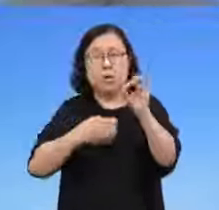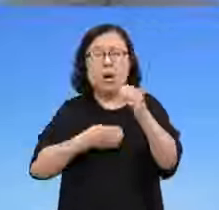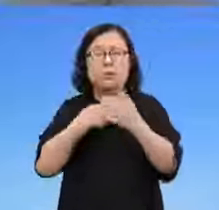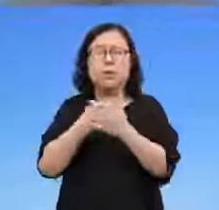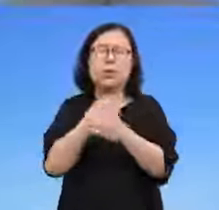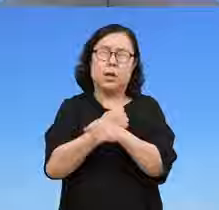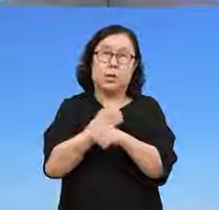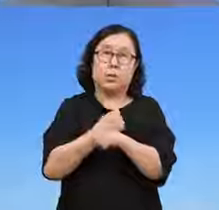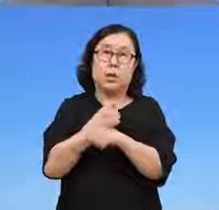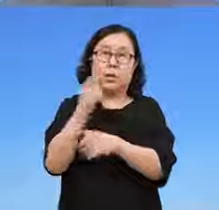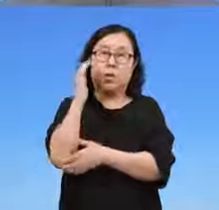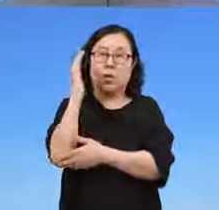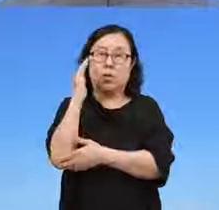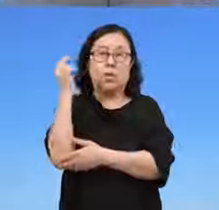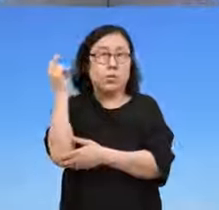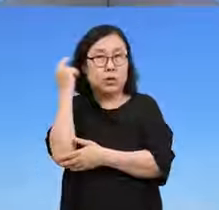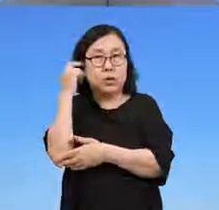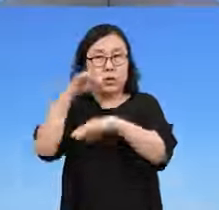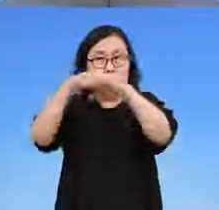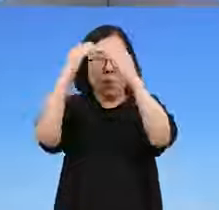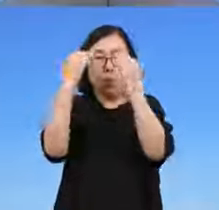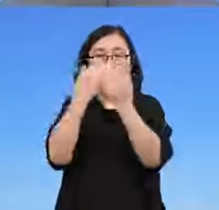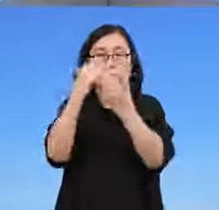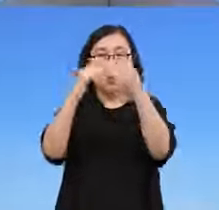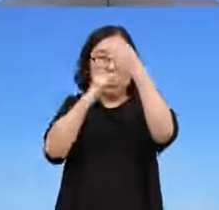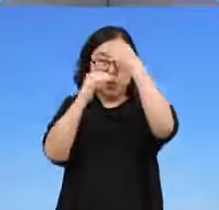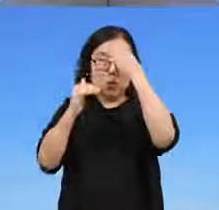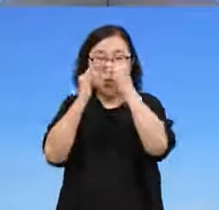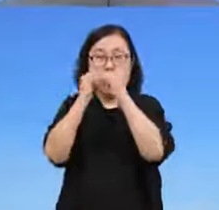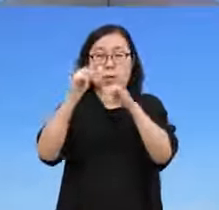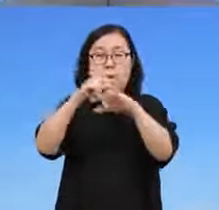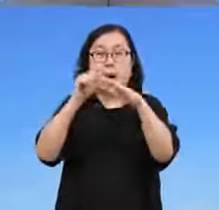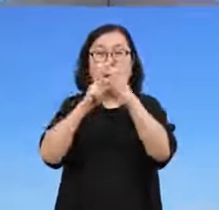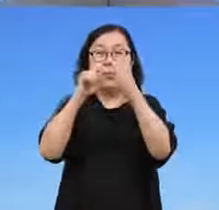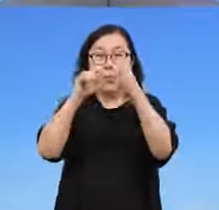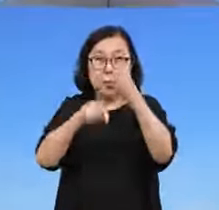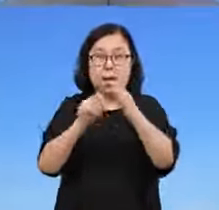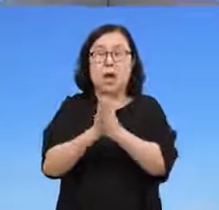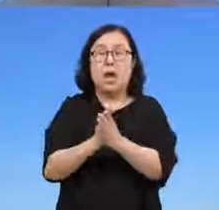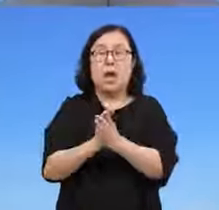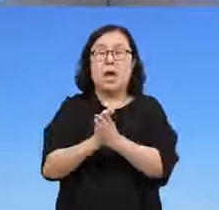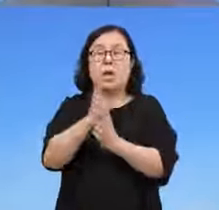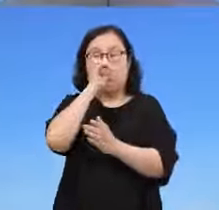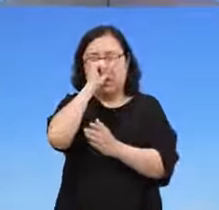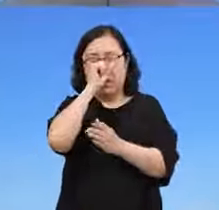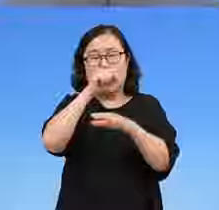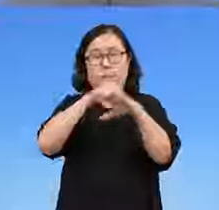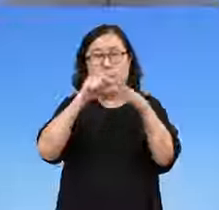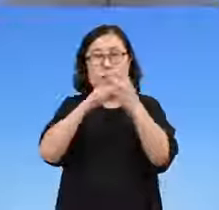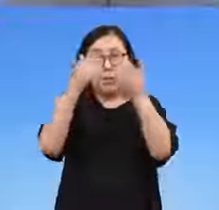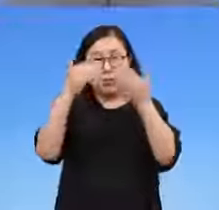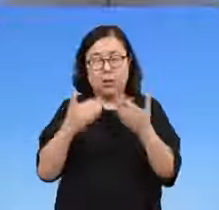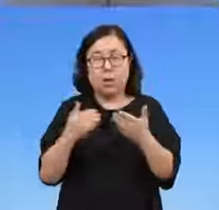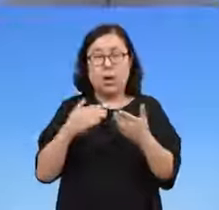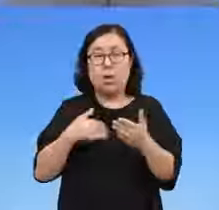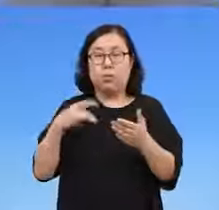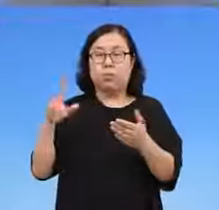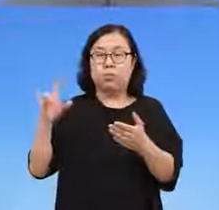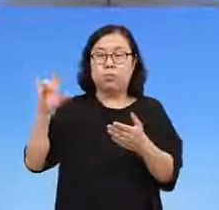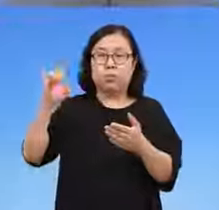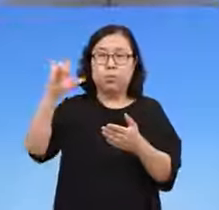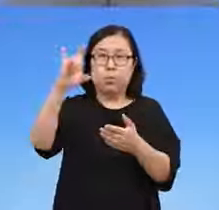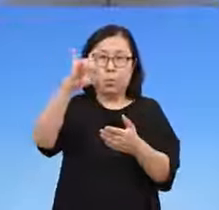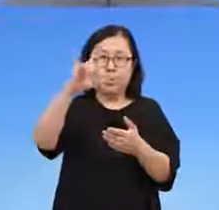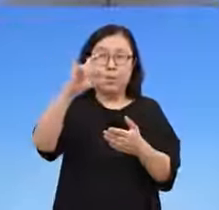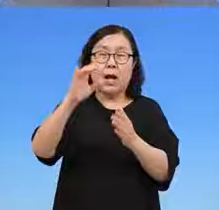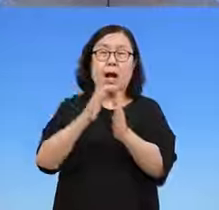저는 이 설교를 들으시는 모든 성도님들 마음속에 하나님 선한 마음을 주셔서 정말 내가 이제 이 코로나19